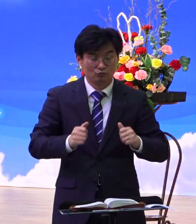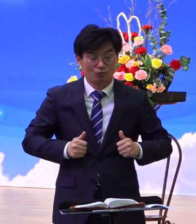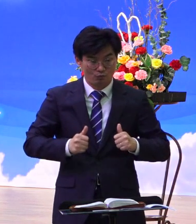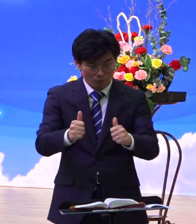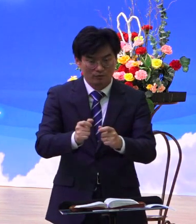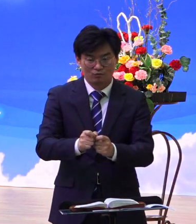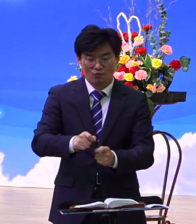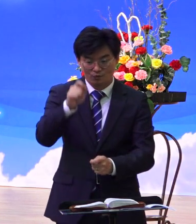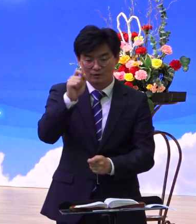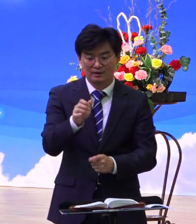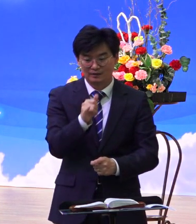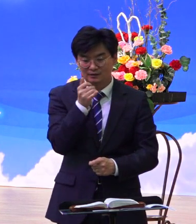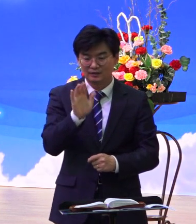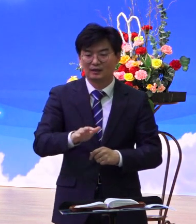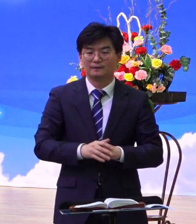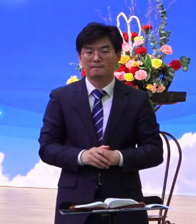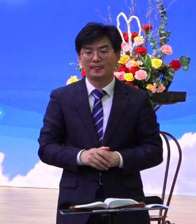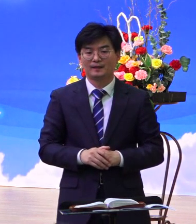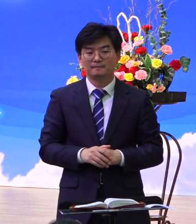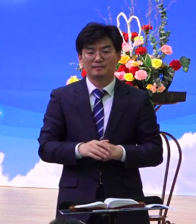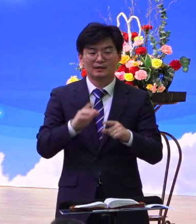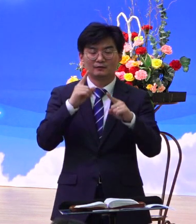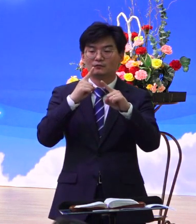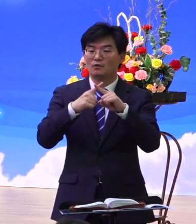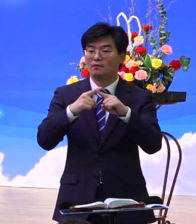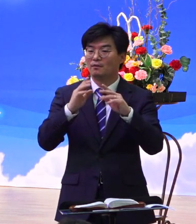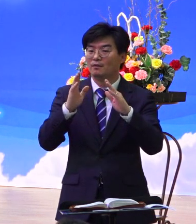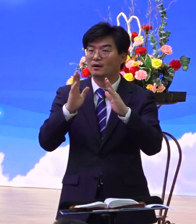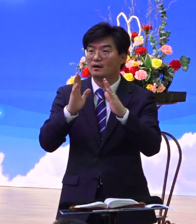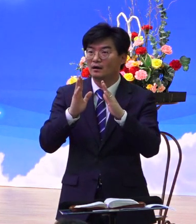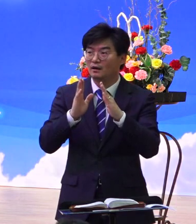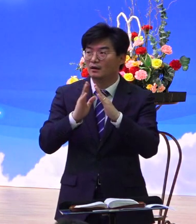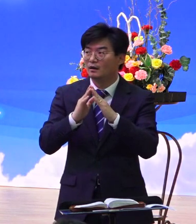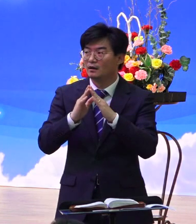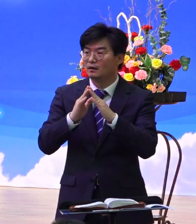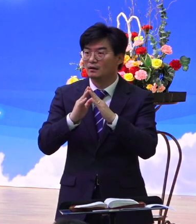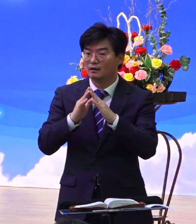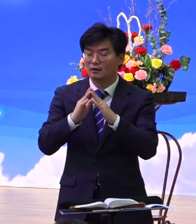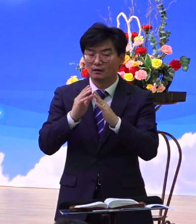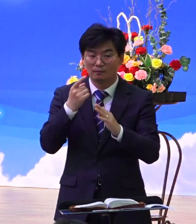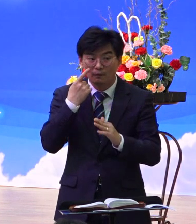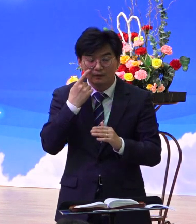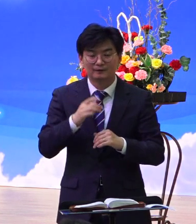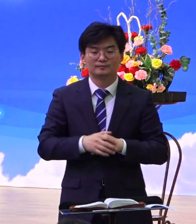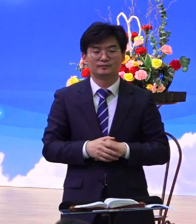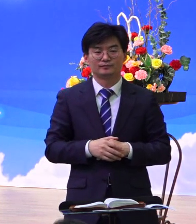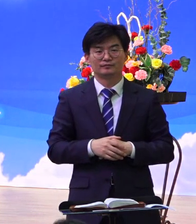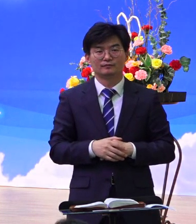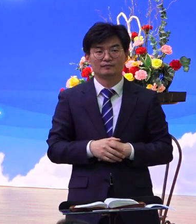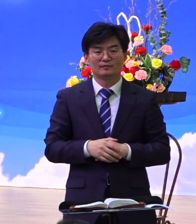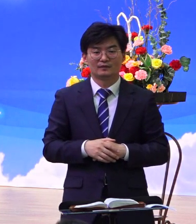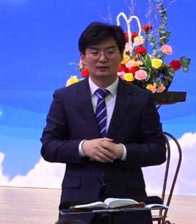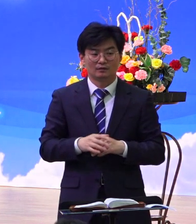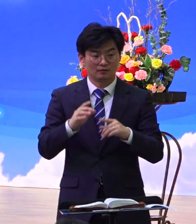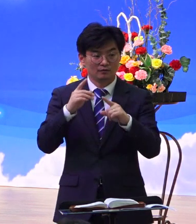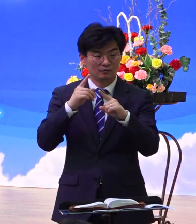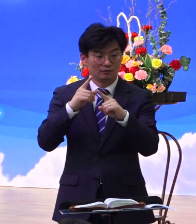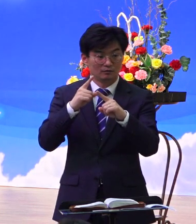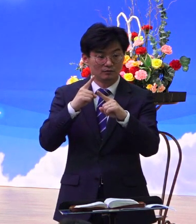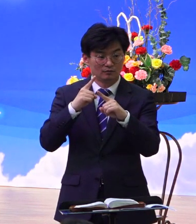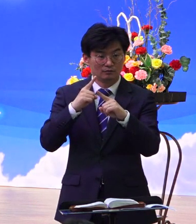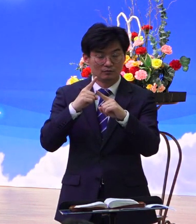섬겨주셨는데 교회를 섬기다가 보니까 이제 2년, 3년 지나며 교구가 바뀌게 되는데 교구가 바뀌어서 그